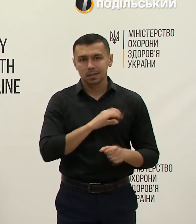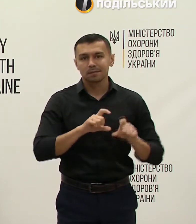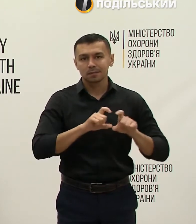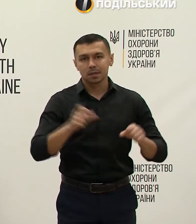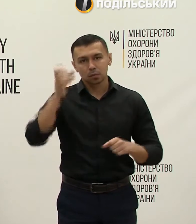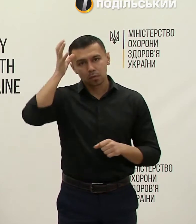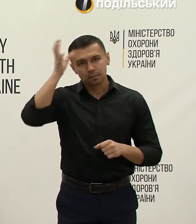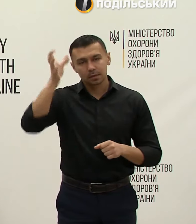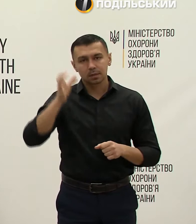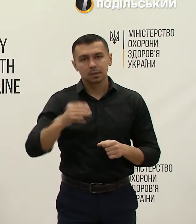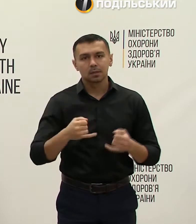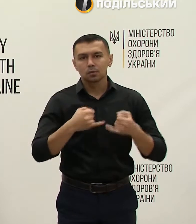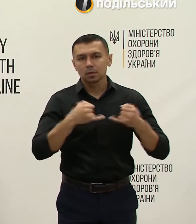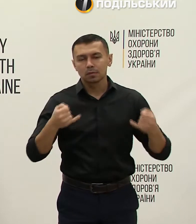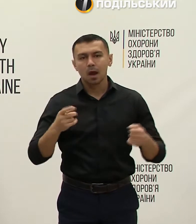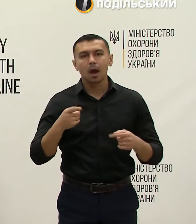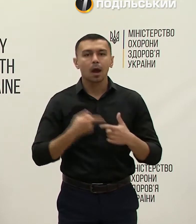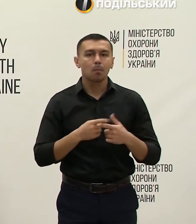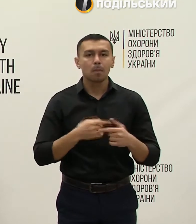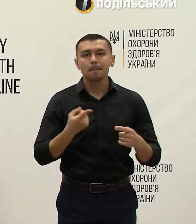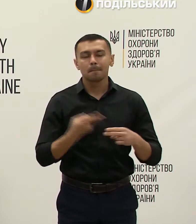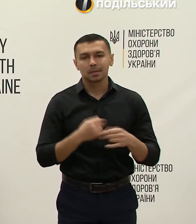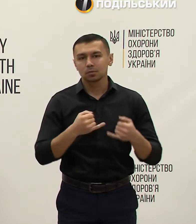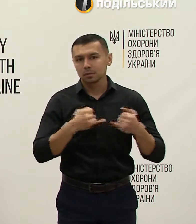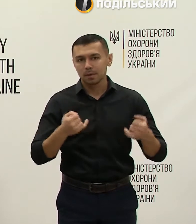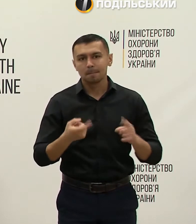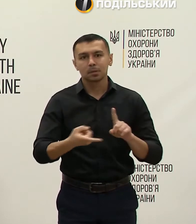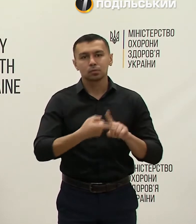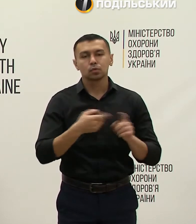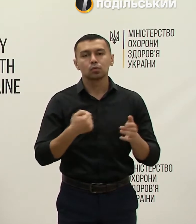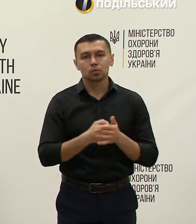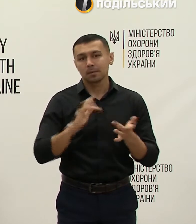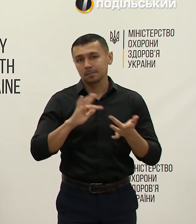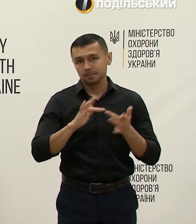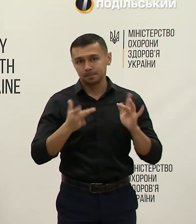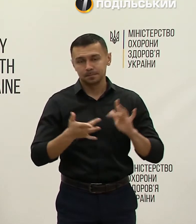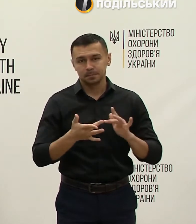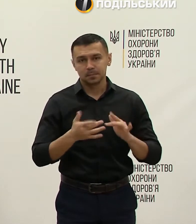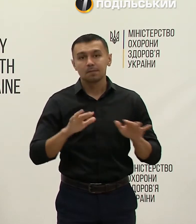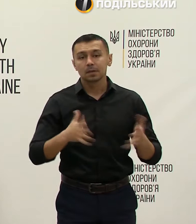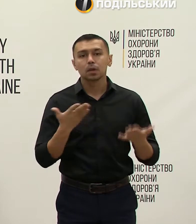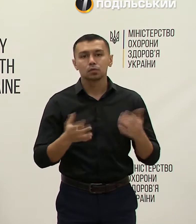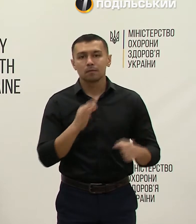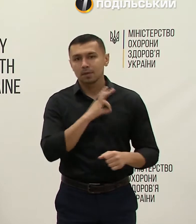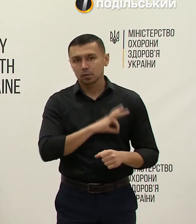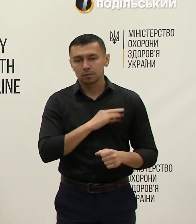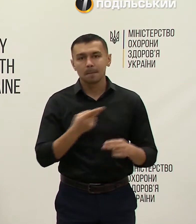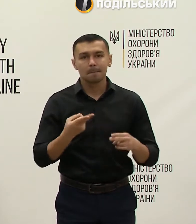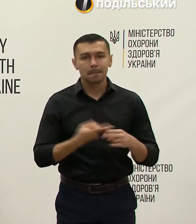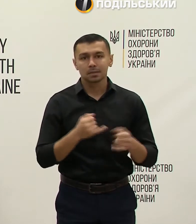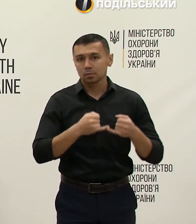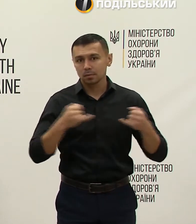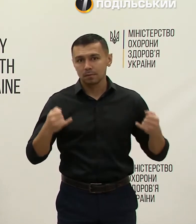закладах освіти дротове або бездротове підключення до мережі інтернет. В разі, якщо використовується